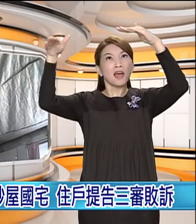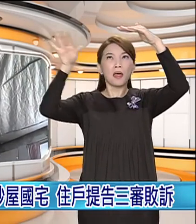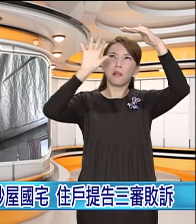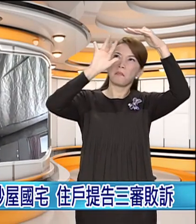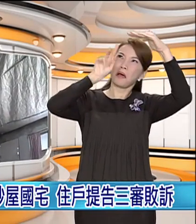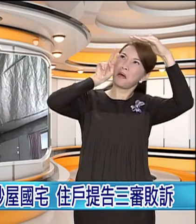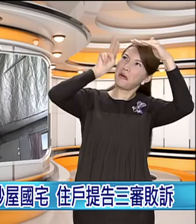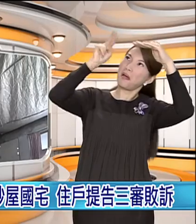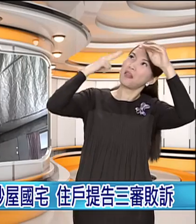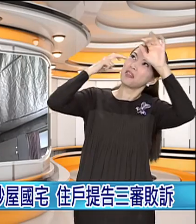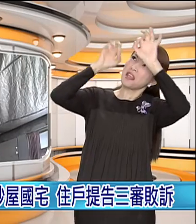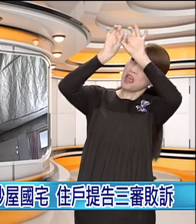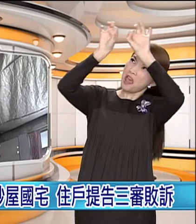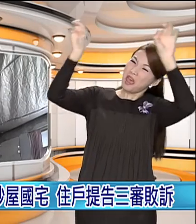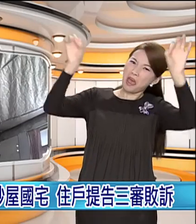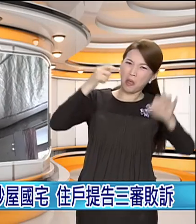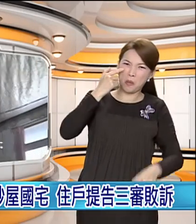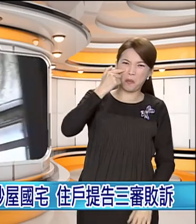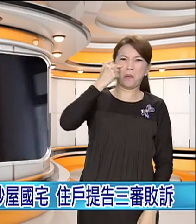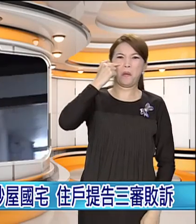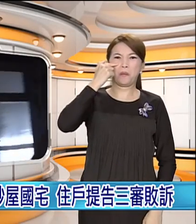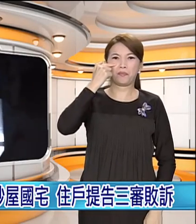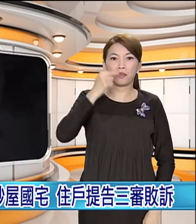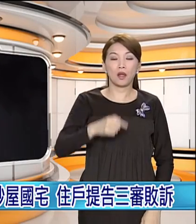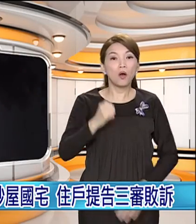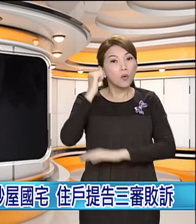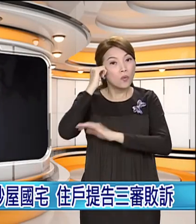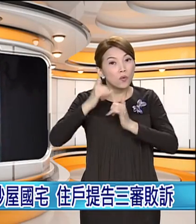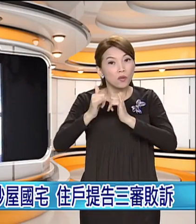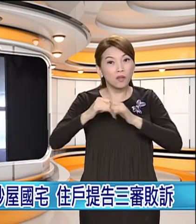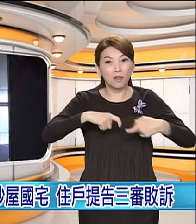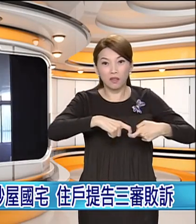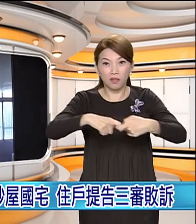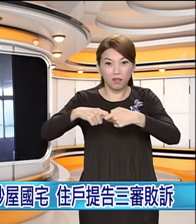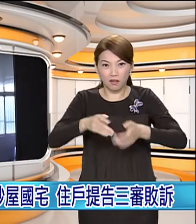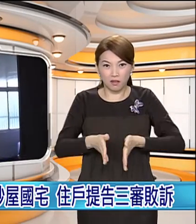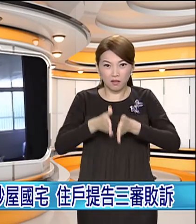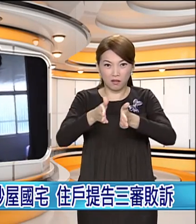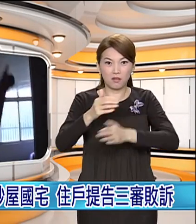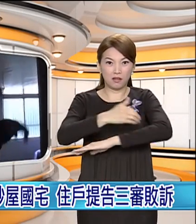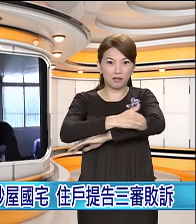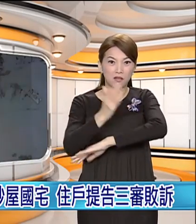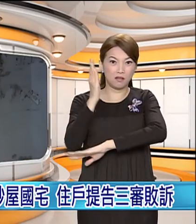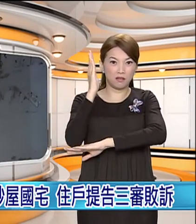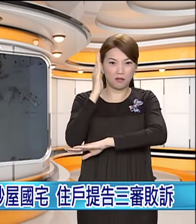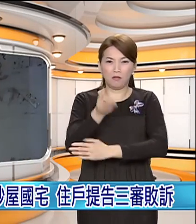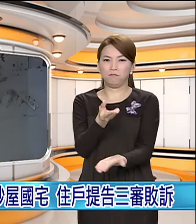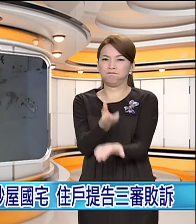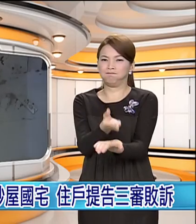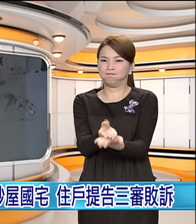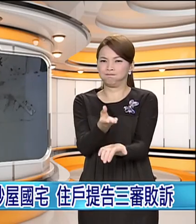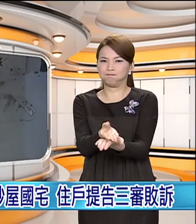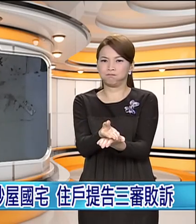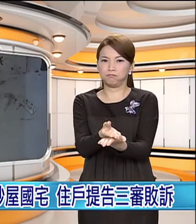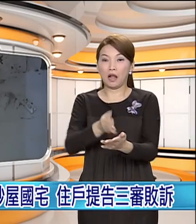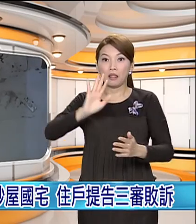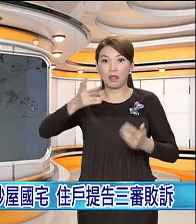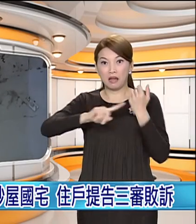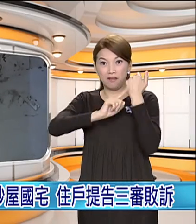露。住户集体向县府来求偿，但是3审败诉，求助